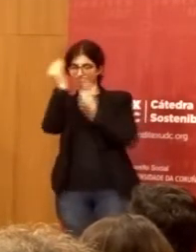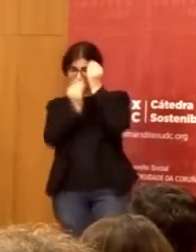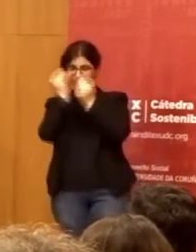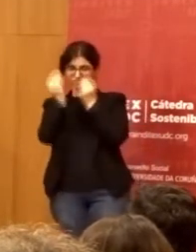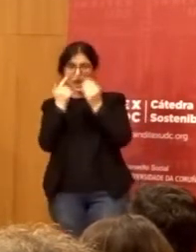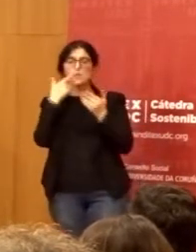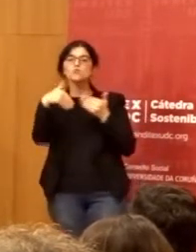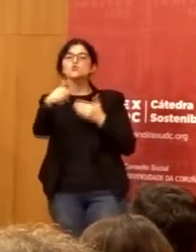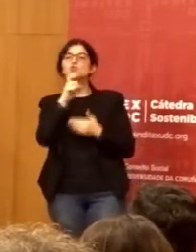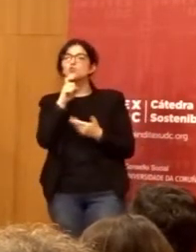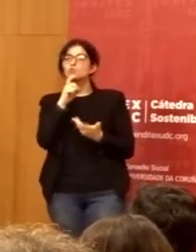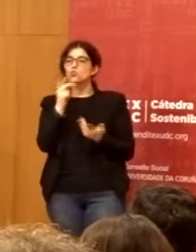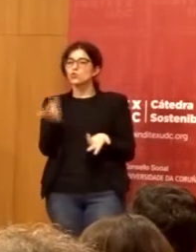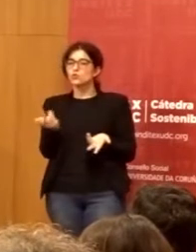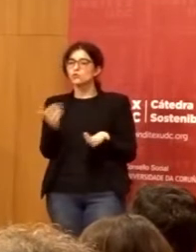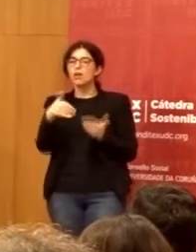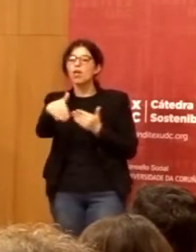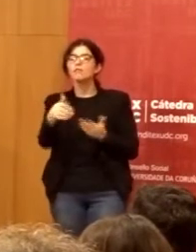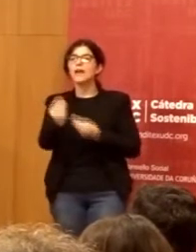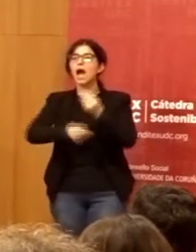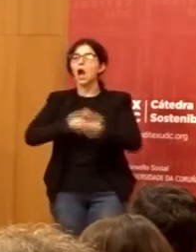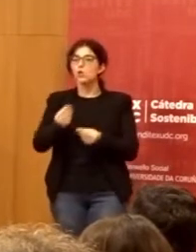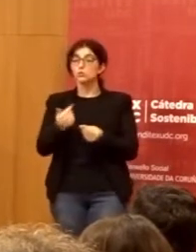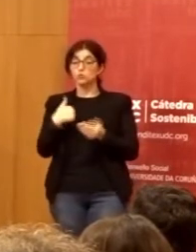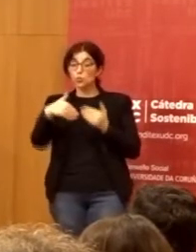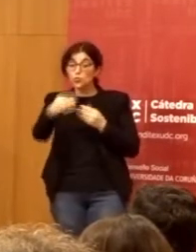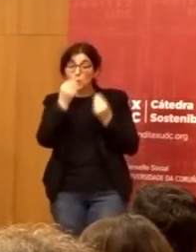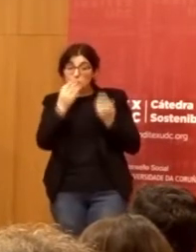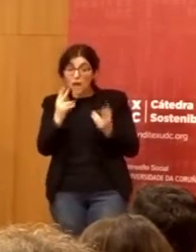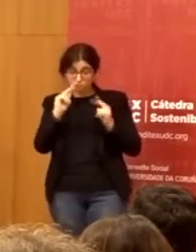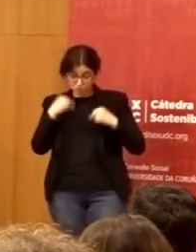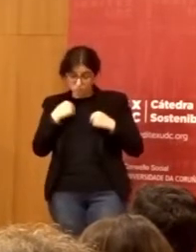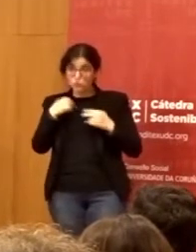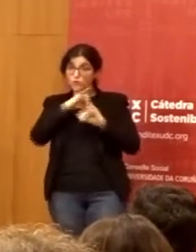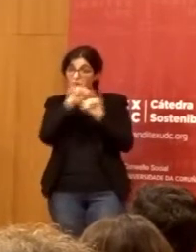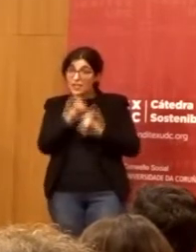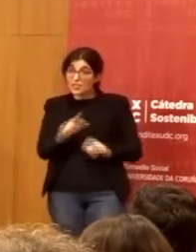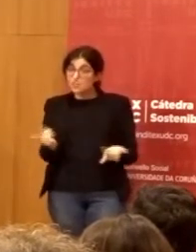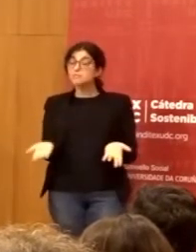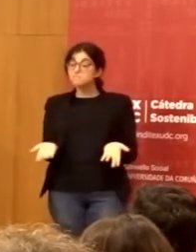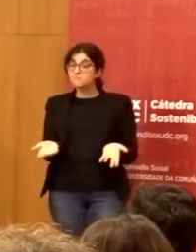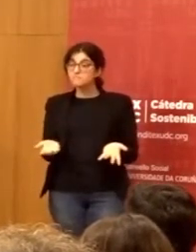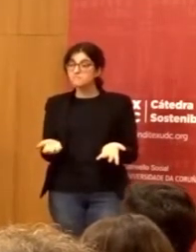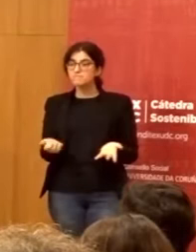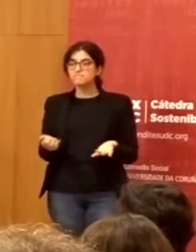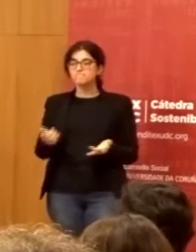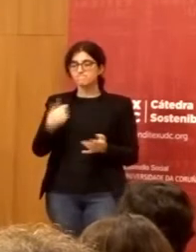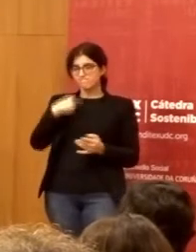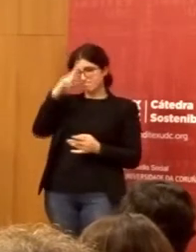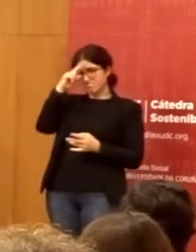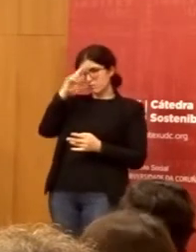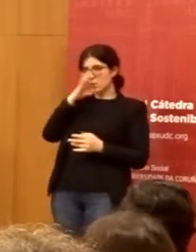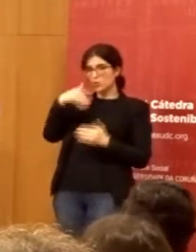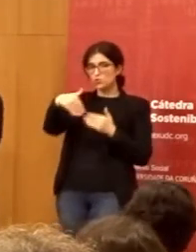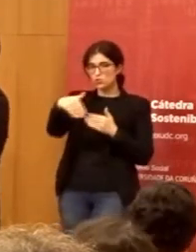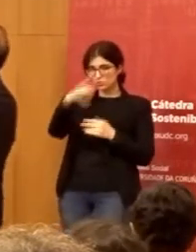de mí? ¿Dónde iría? ¿Estaría bien? ¿Sería feliz? Estaban preocupados por el día de